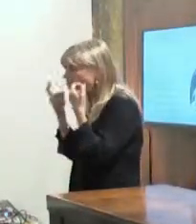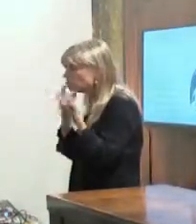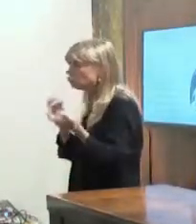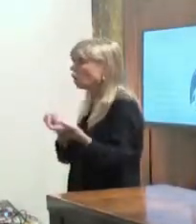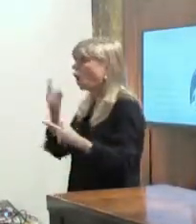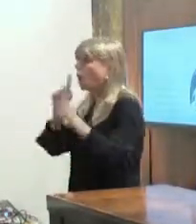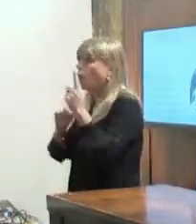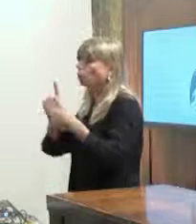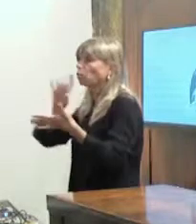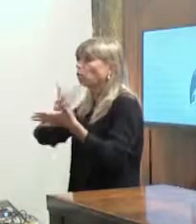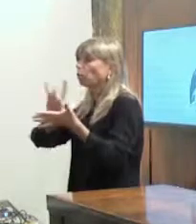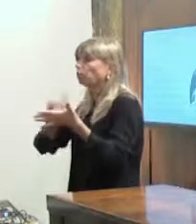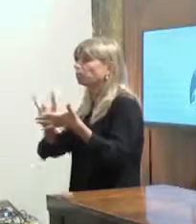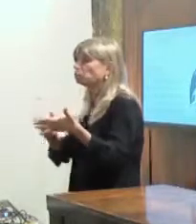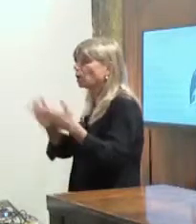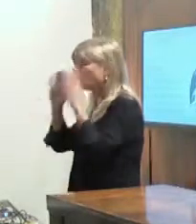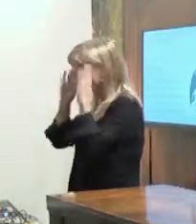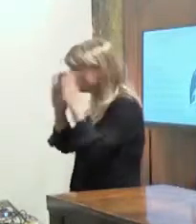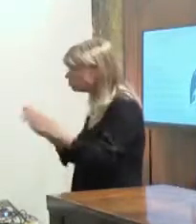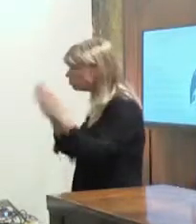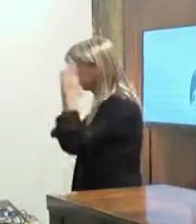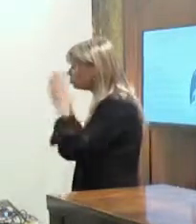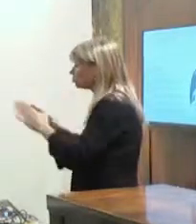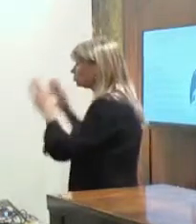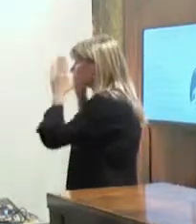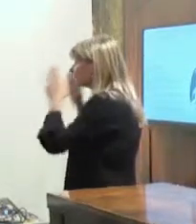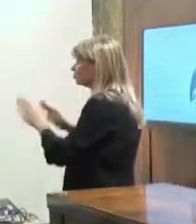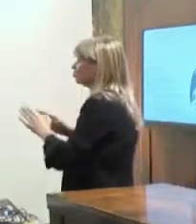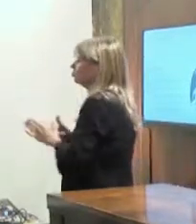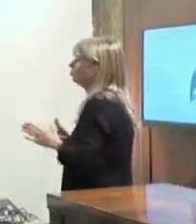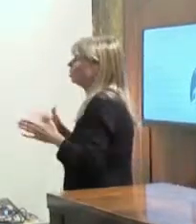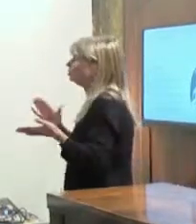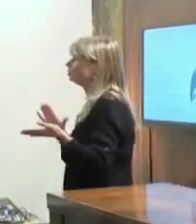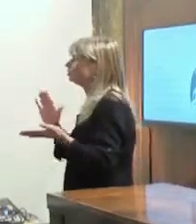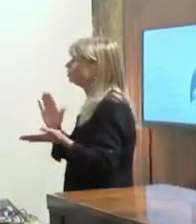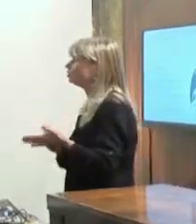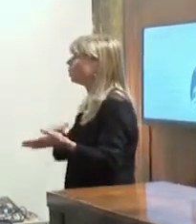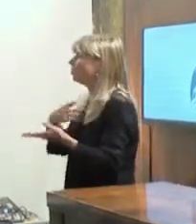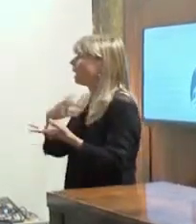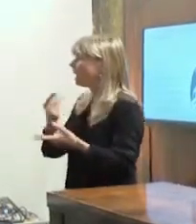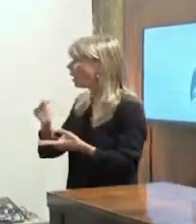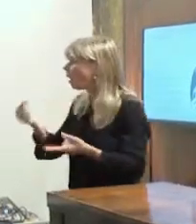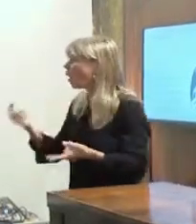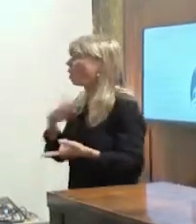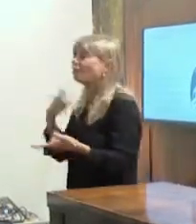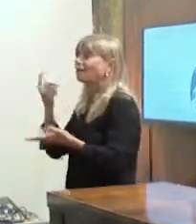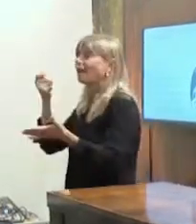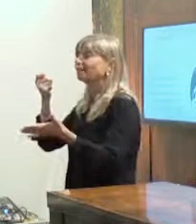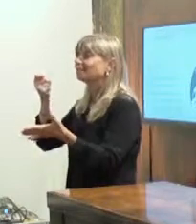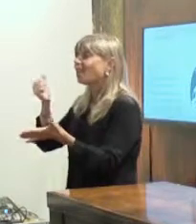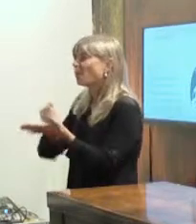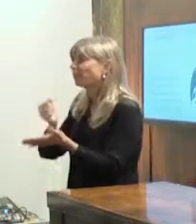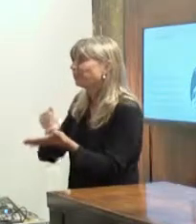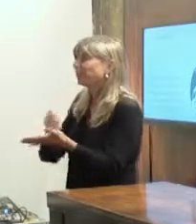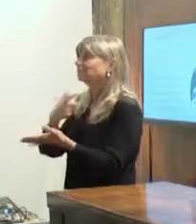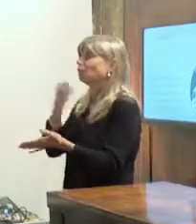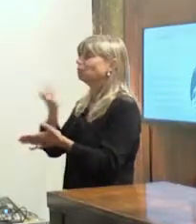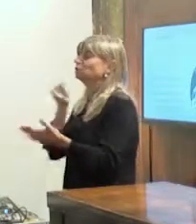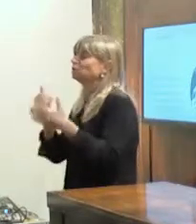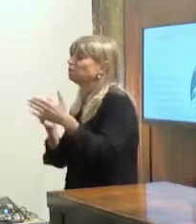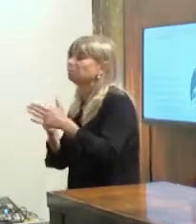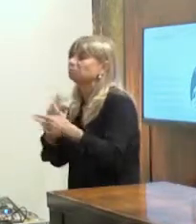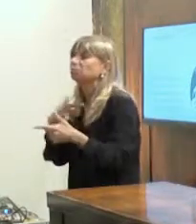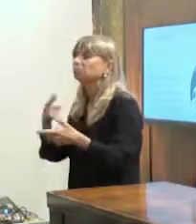algunos diputados, poniendo la lupa sobre las licitaciones, las compras, los precios, y fundamentalmente creo que